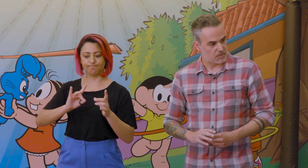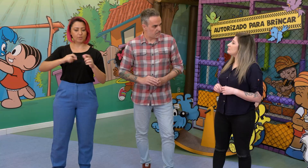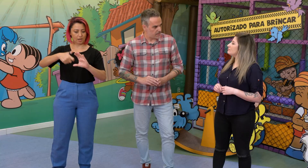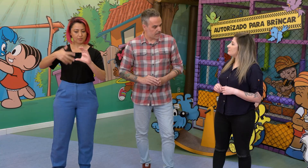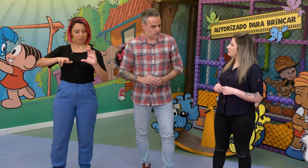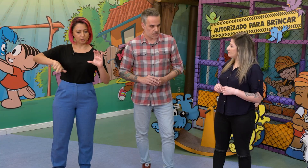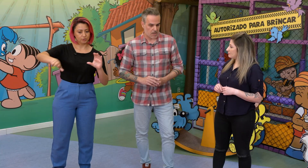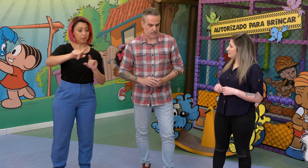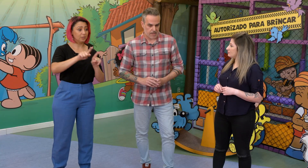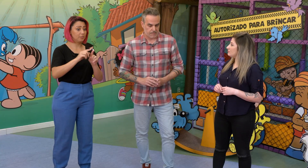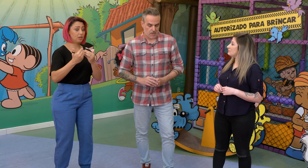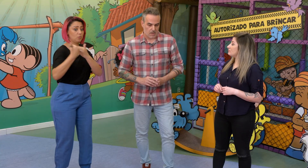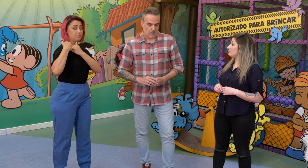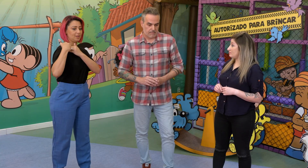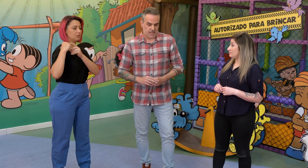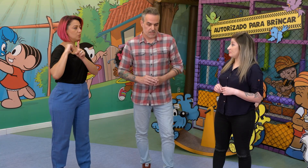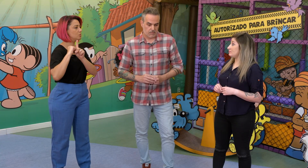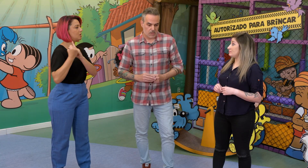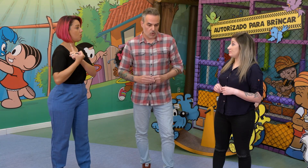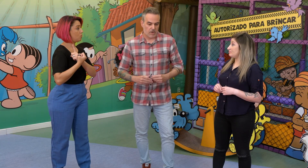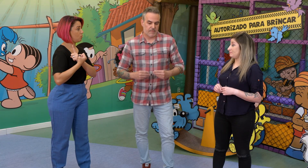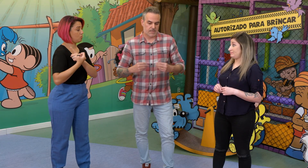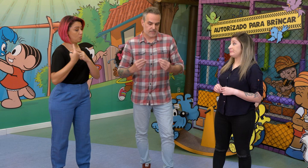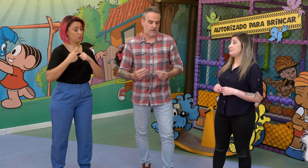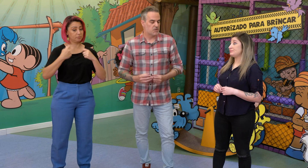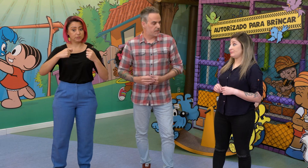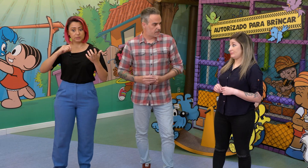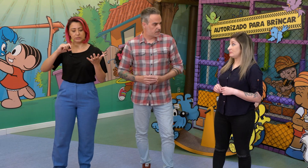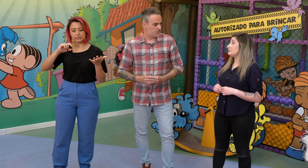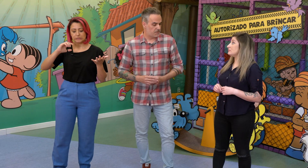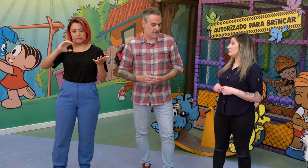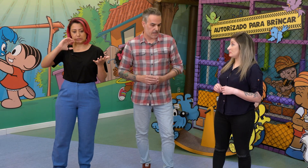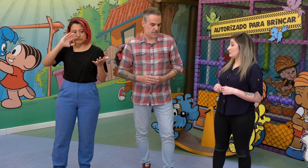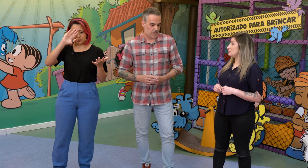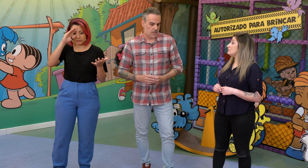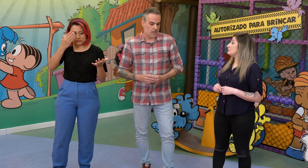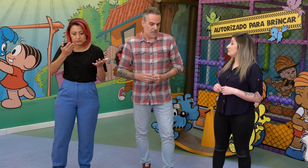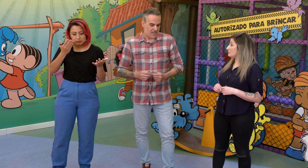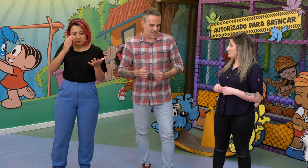e responsabilidade social, né? Pensando em como representá-los de maneira